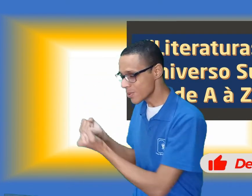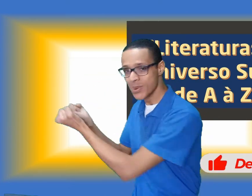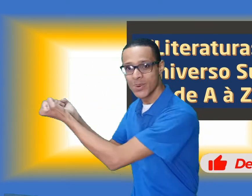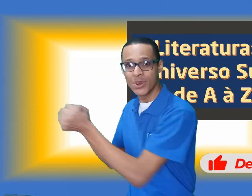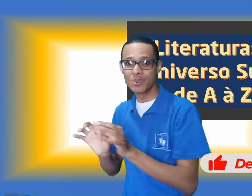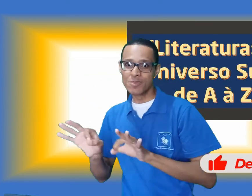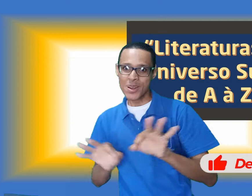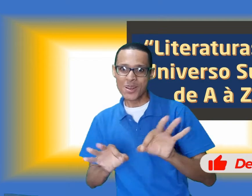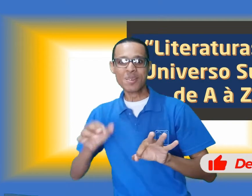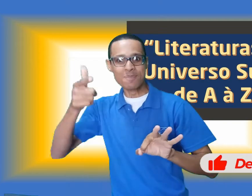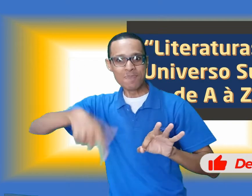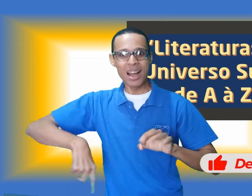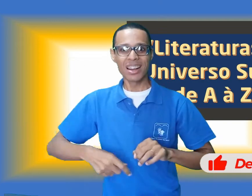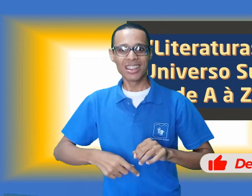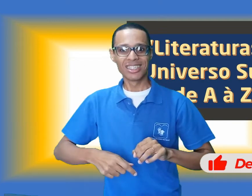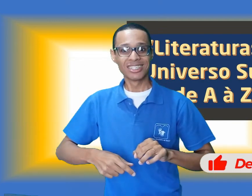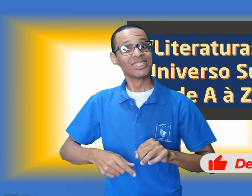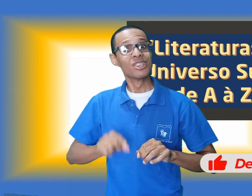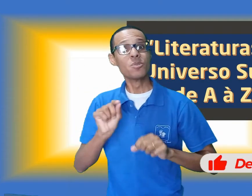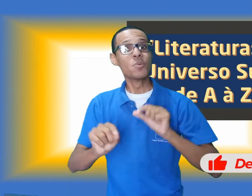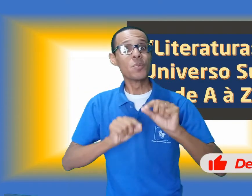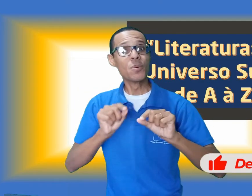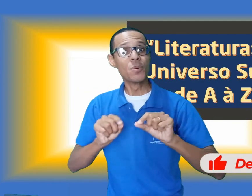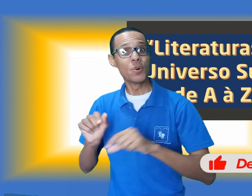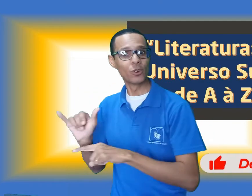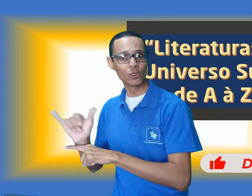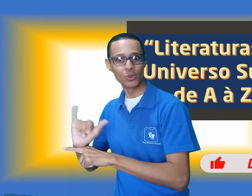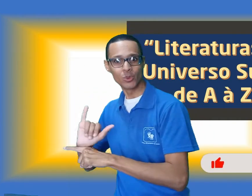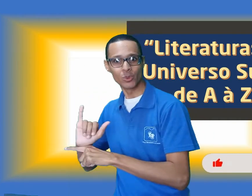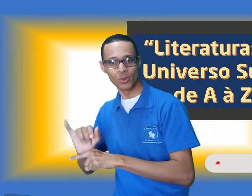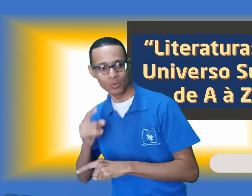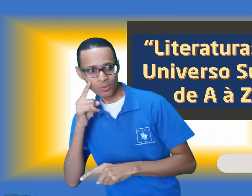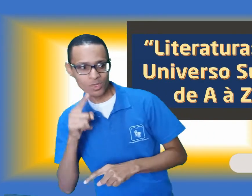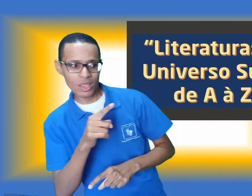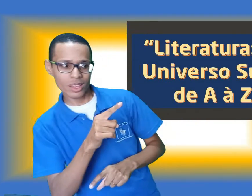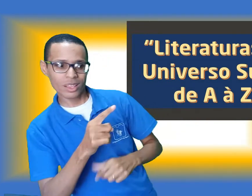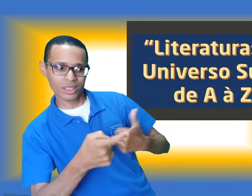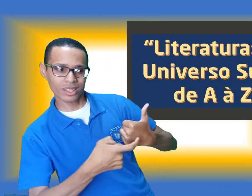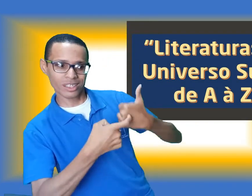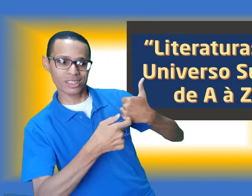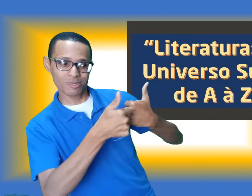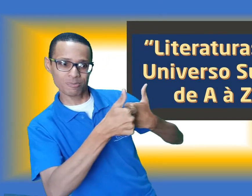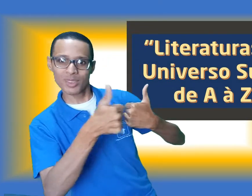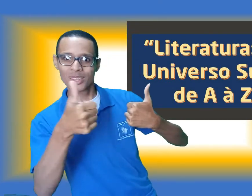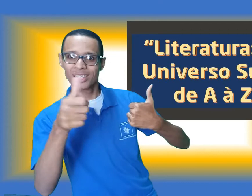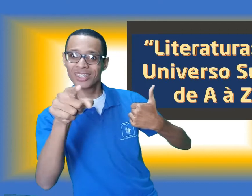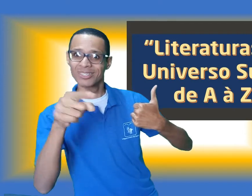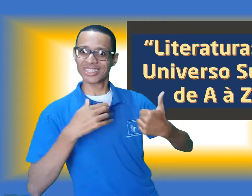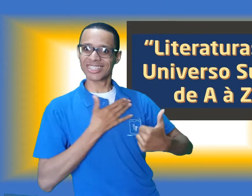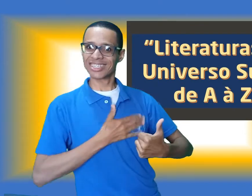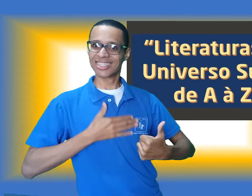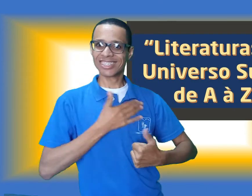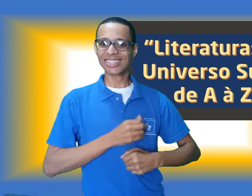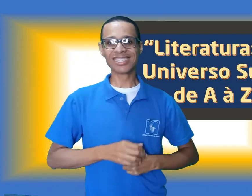dizer ao YouTube que vocês estão apreciando conteúdo e se ainda não se inscreveu